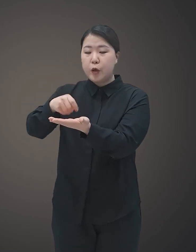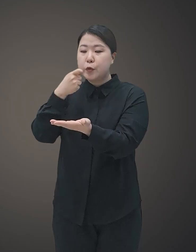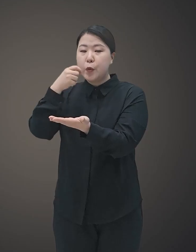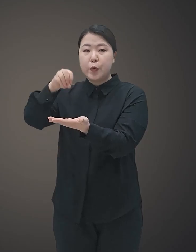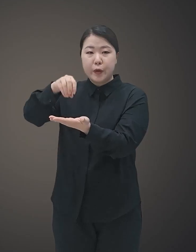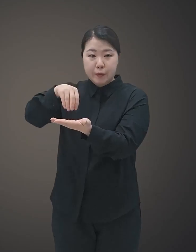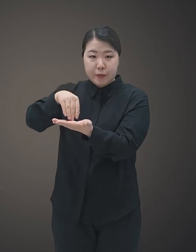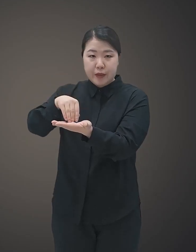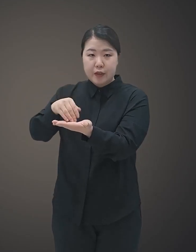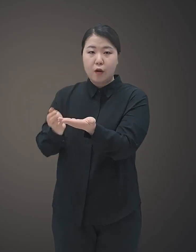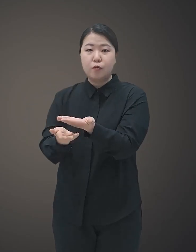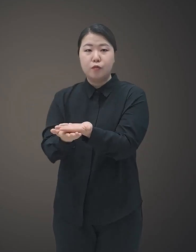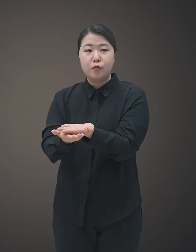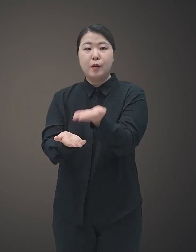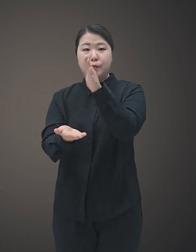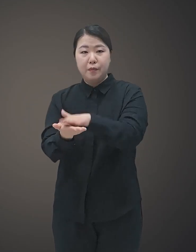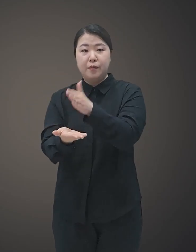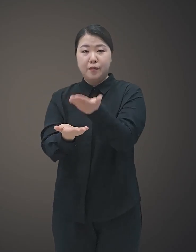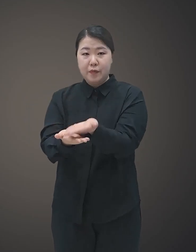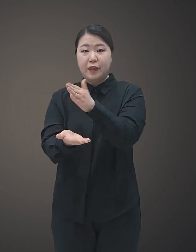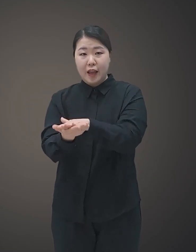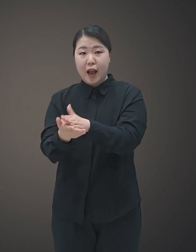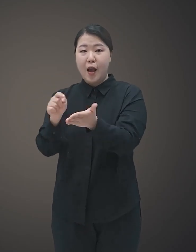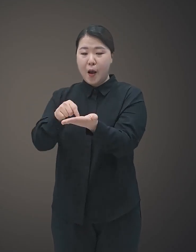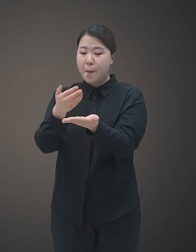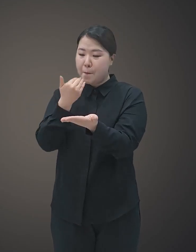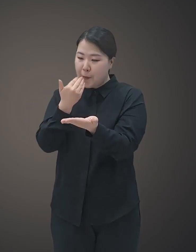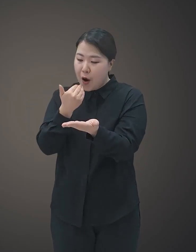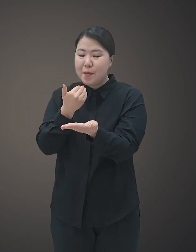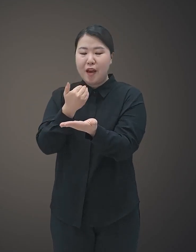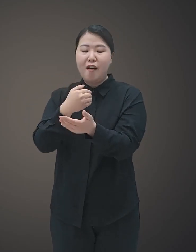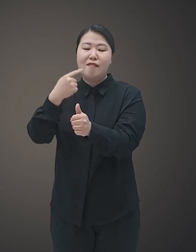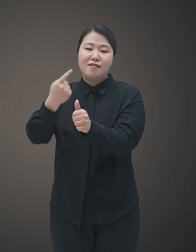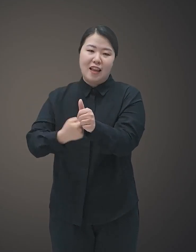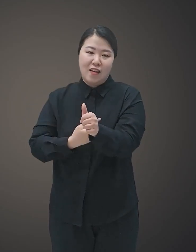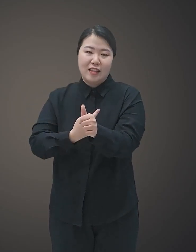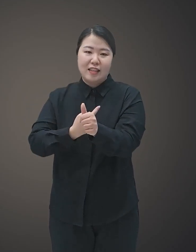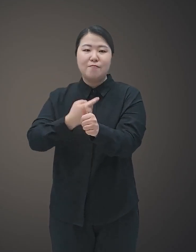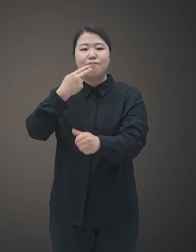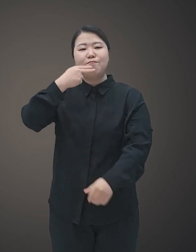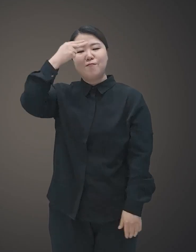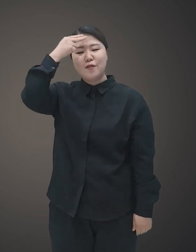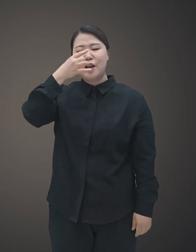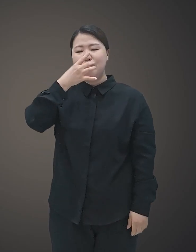두르고 부친 감자 부침개를 먹으면 절로 막걸리가 생각납니다.